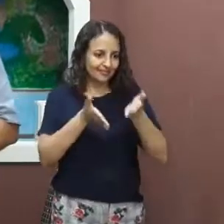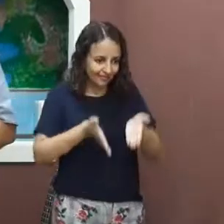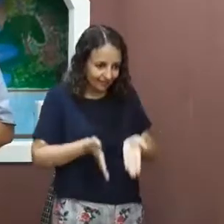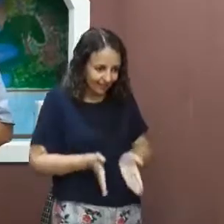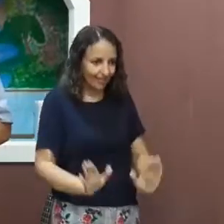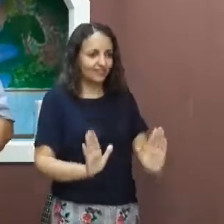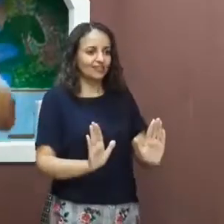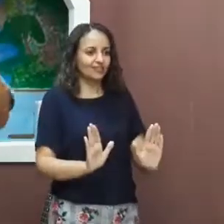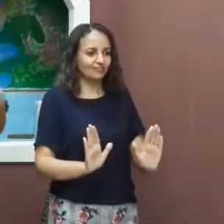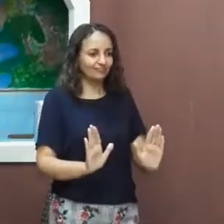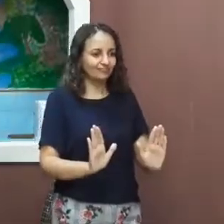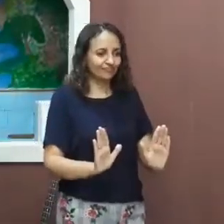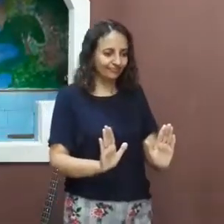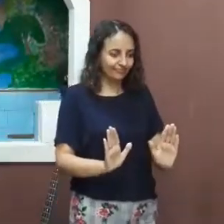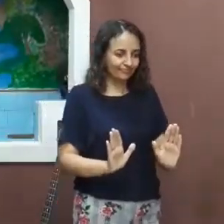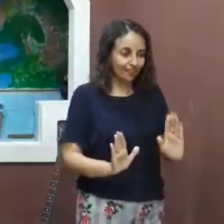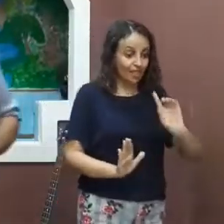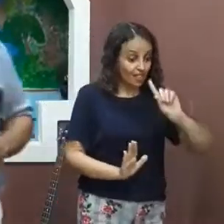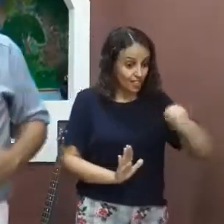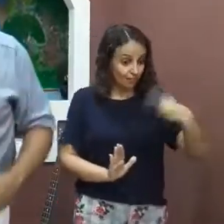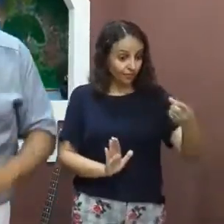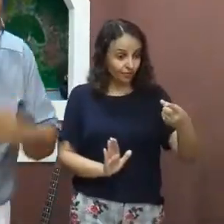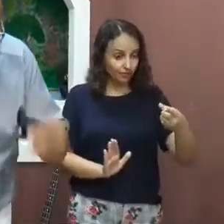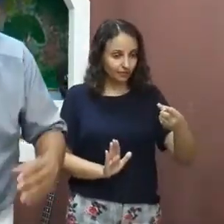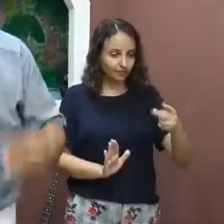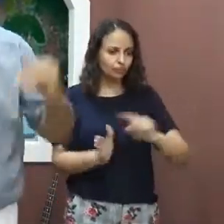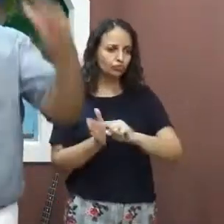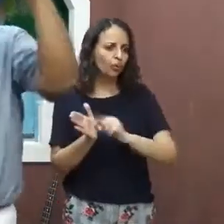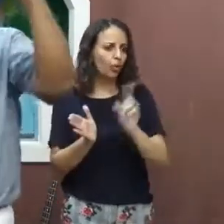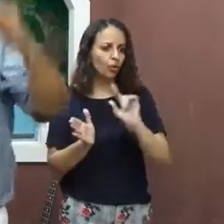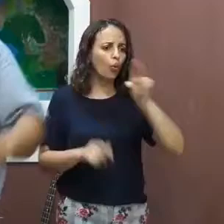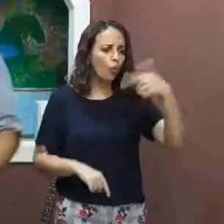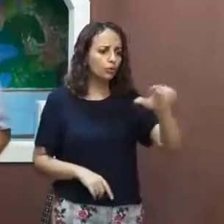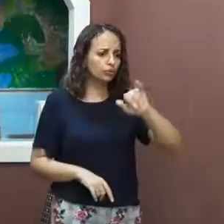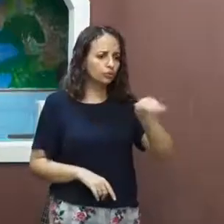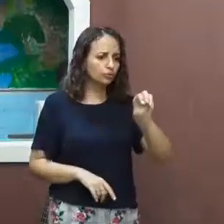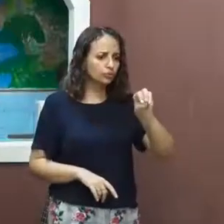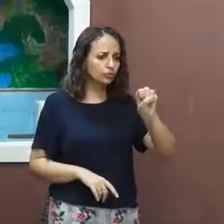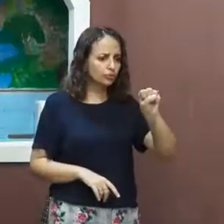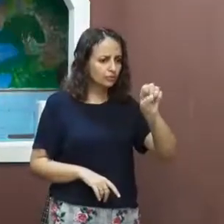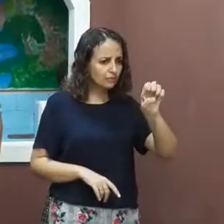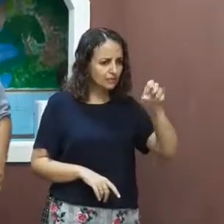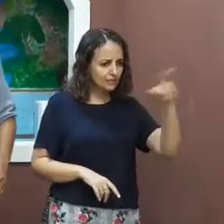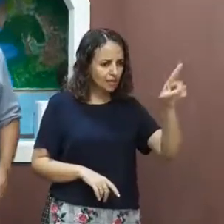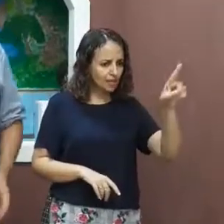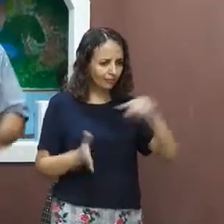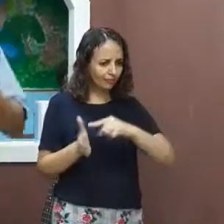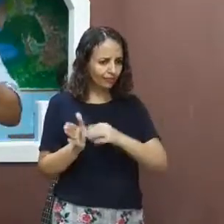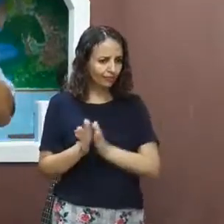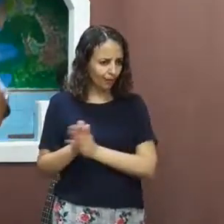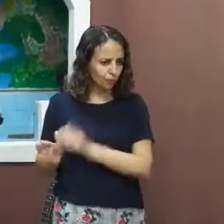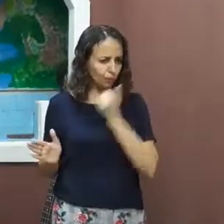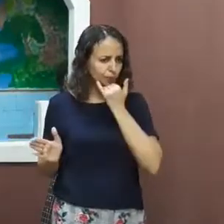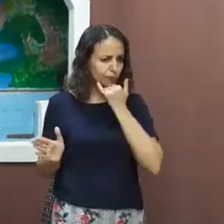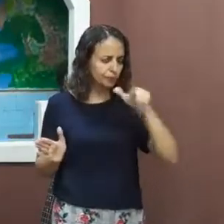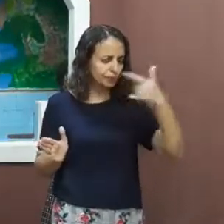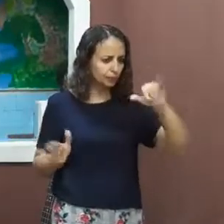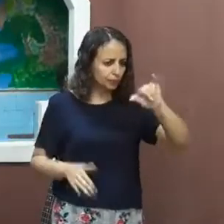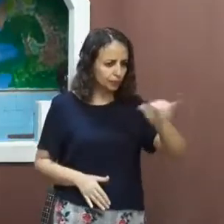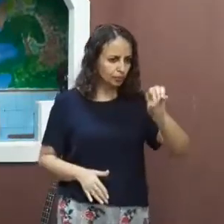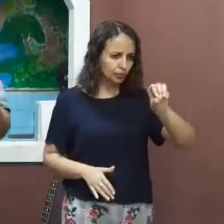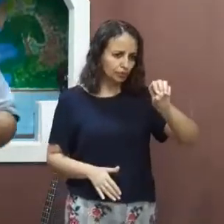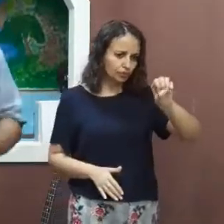povo da fome. E depois de José do Egito, vai ter Benjamim, o 13º filho, o 12º